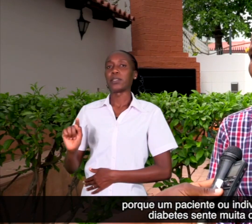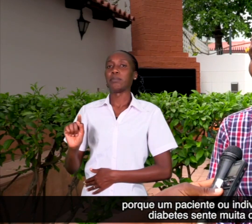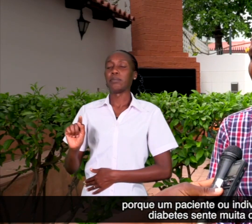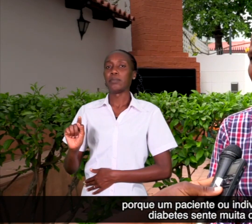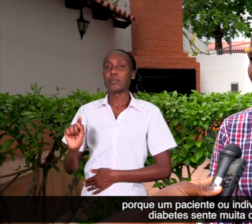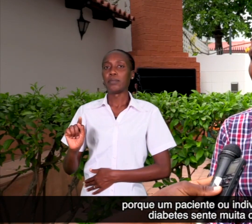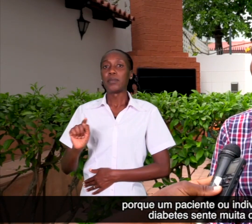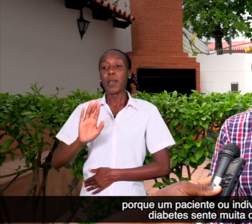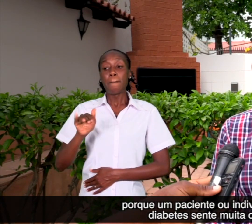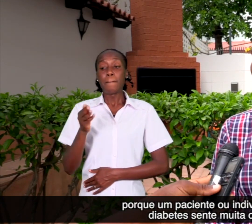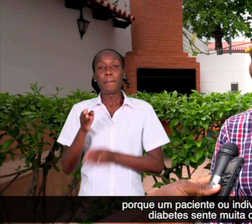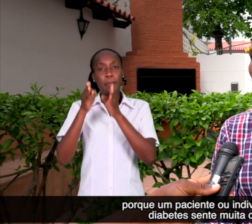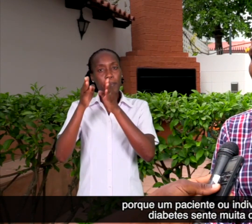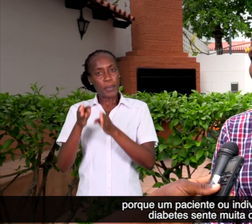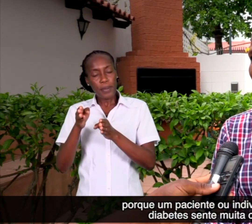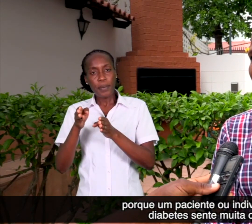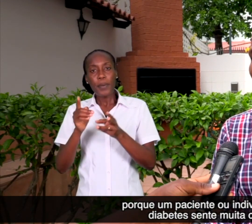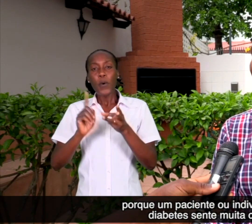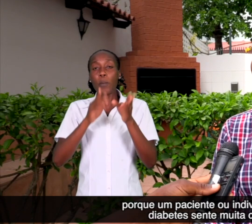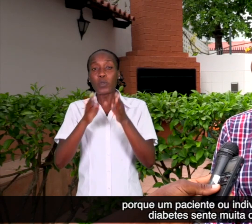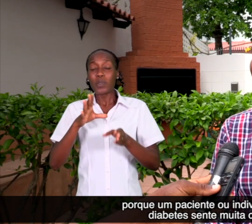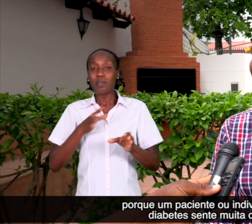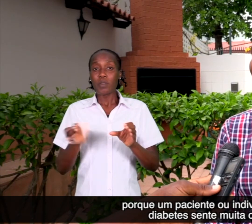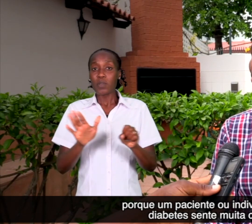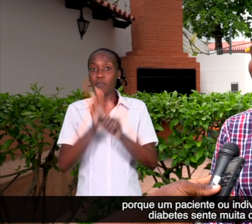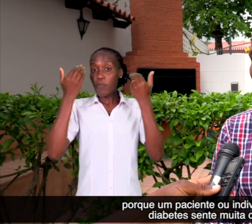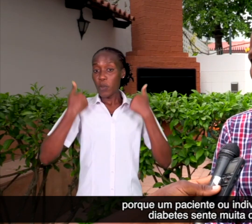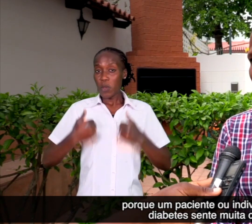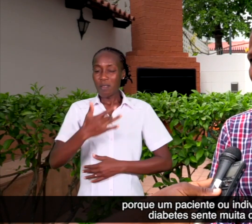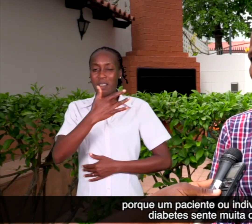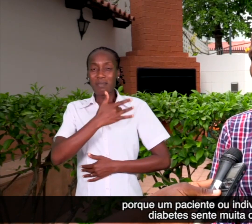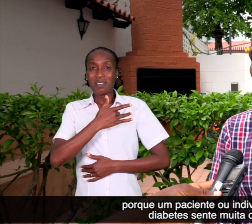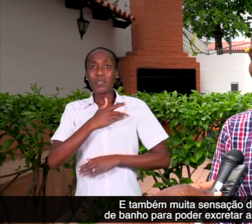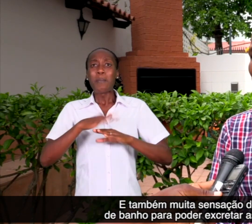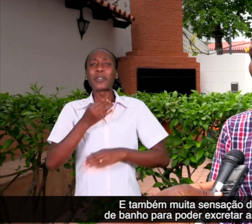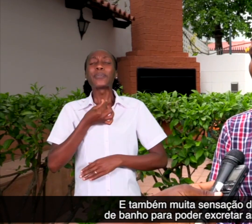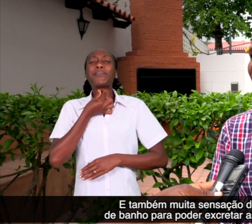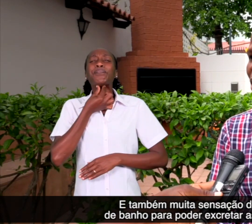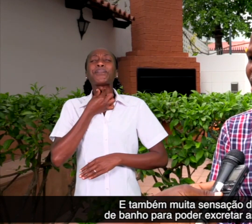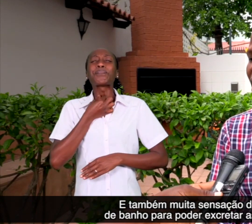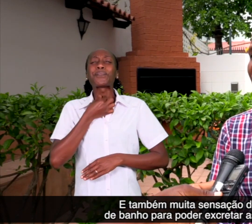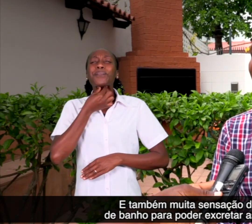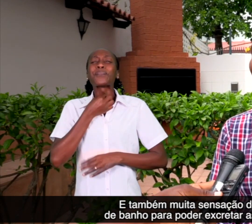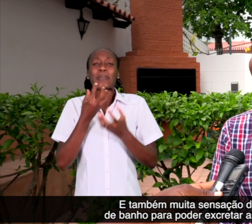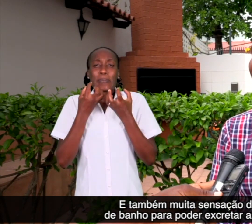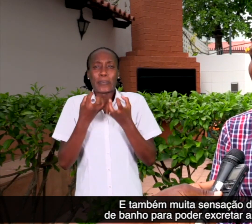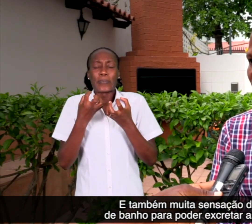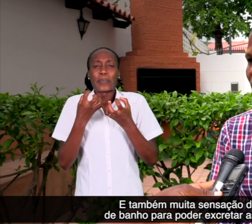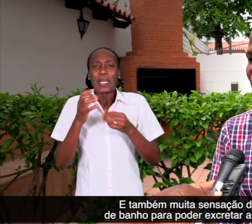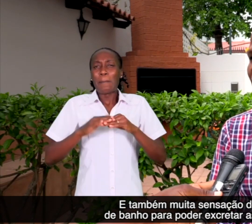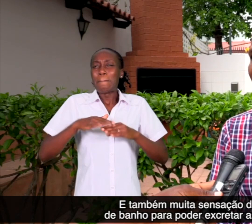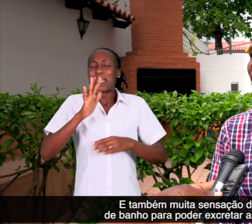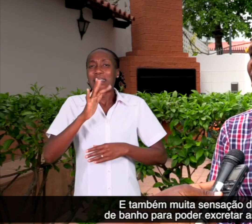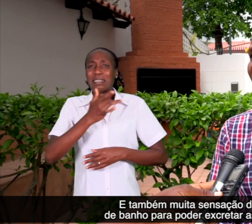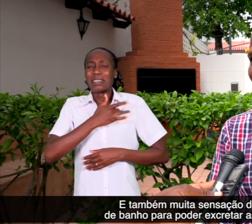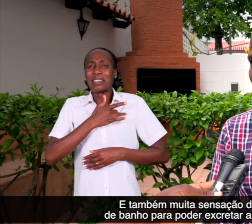Porque um paciente ou um indivíduo com diabetes, ele sente muita sede, ok? Sente muita sede e sente muita sensação